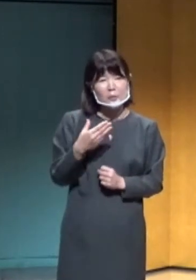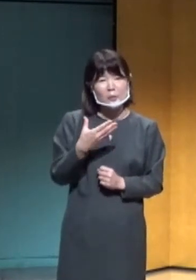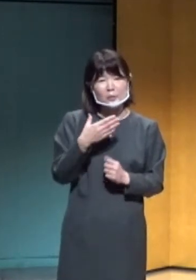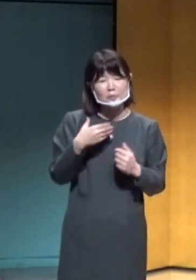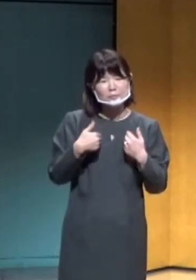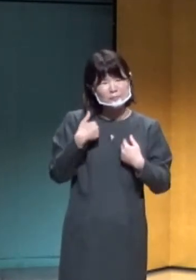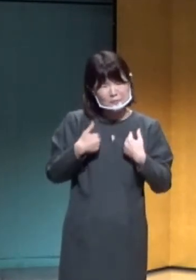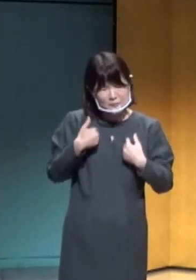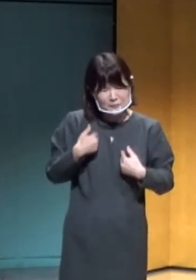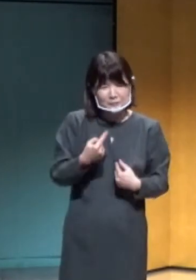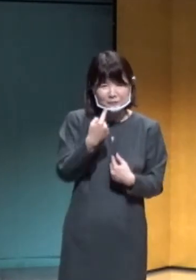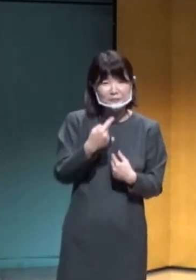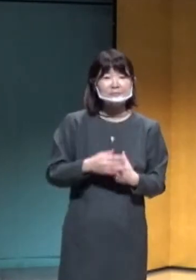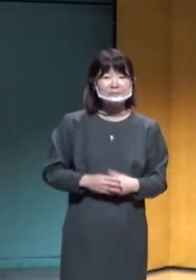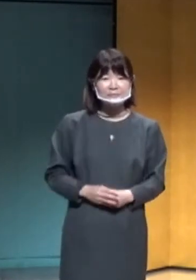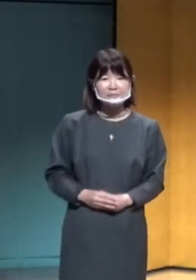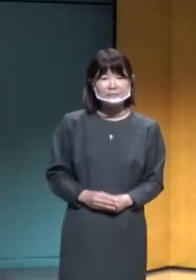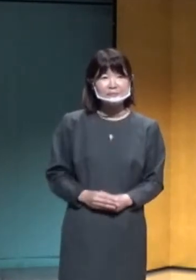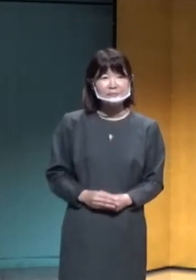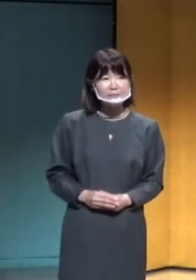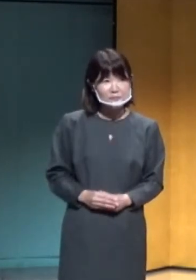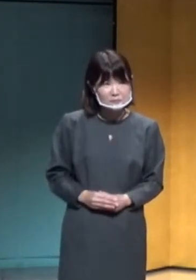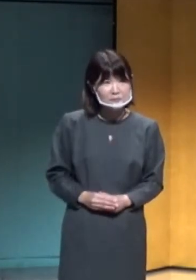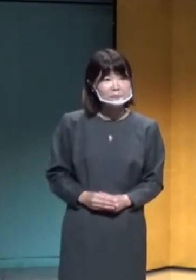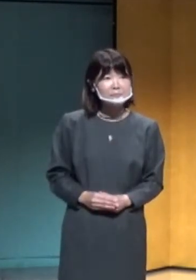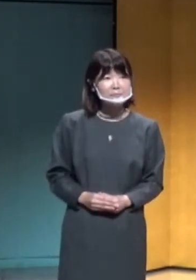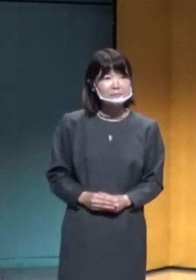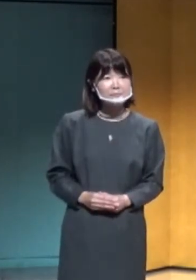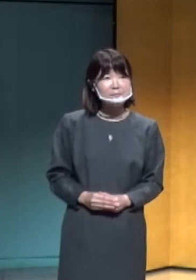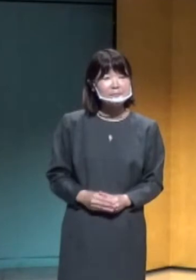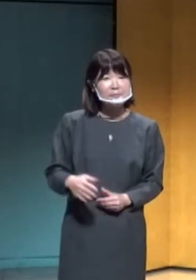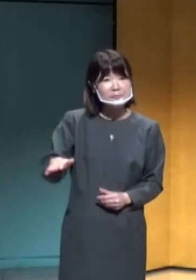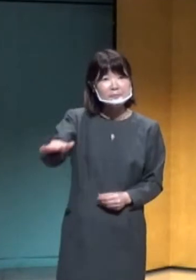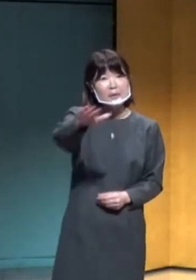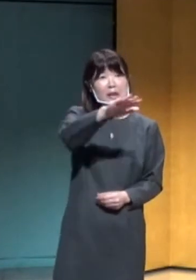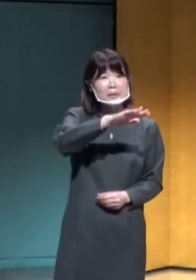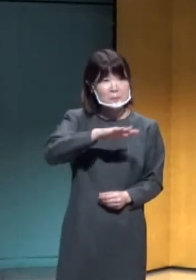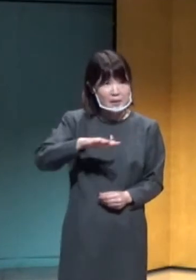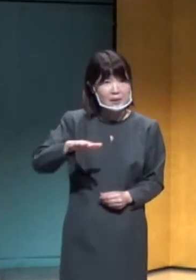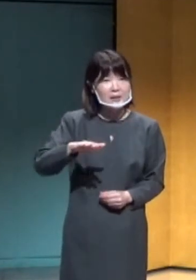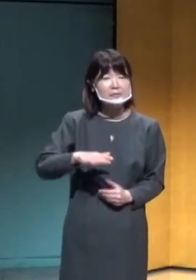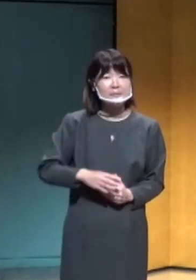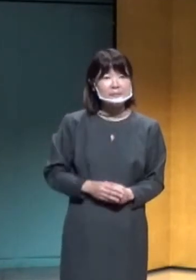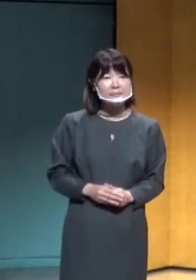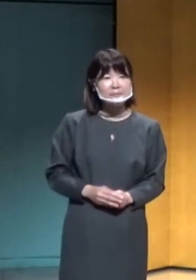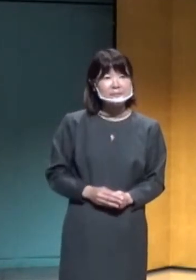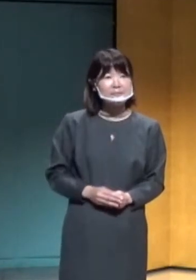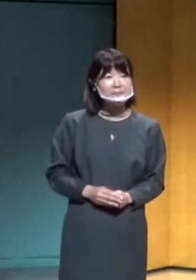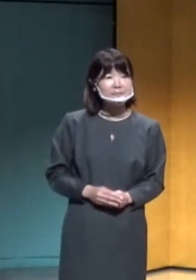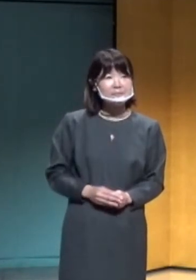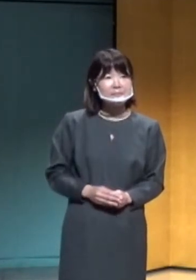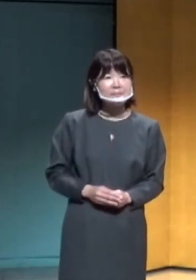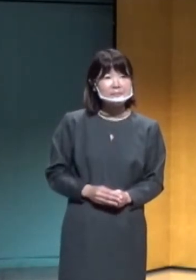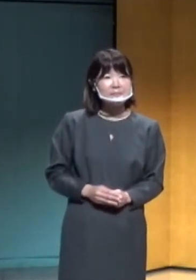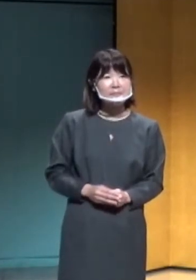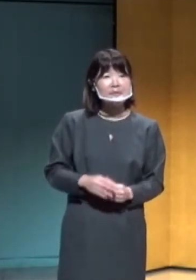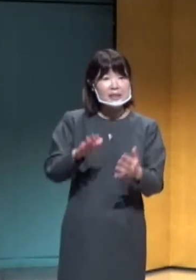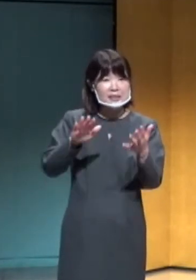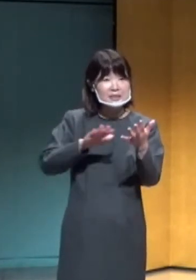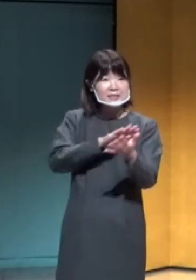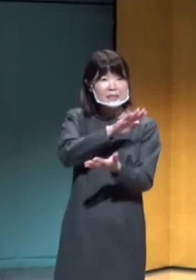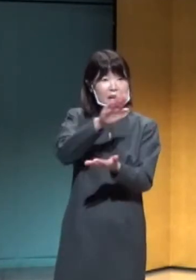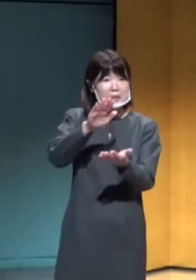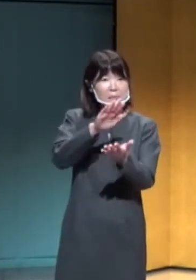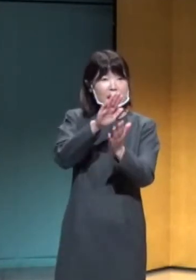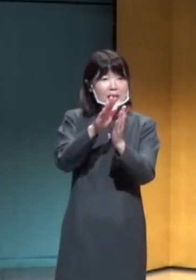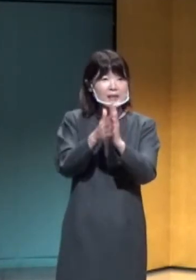ます。今日はご来賓の皆さんも埼玉県知事大